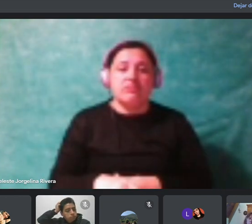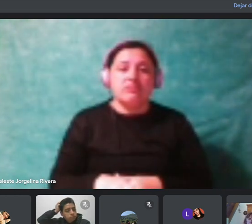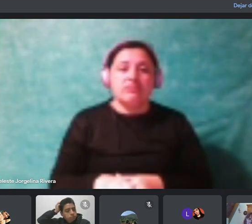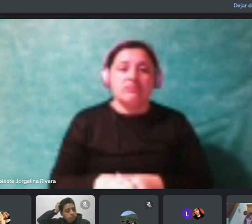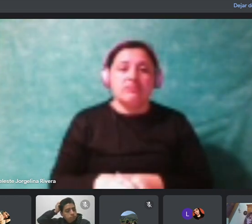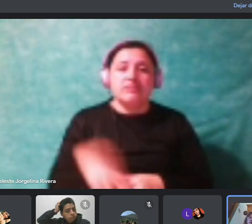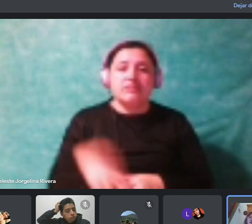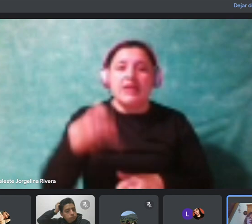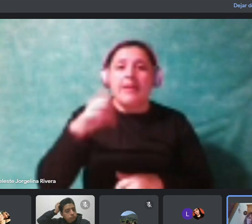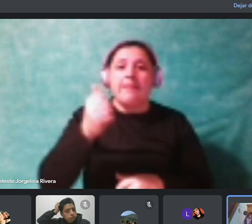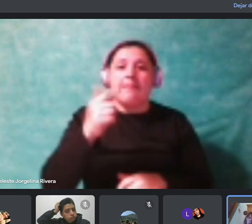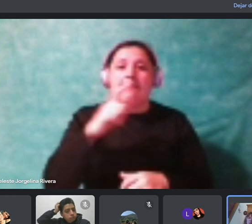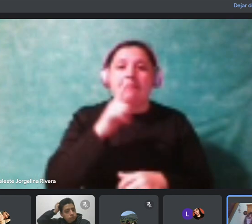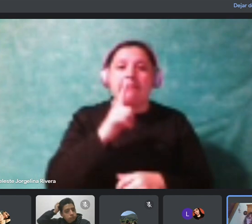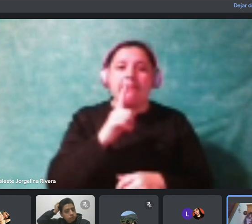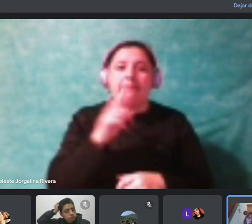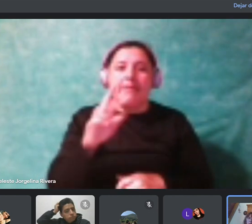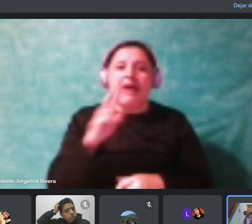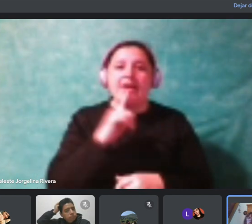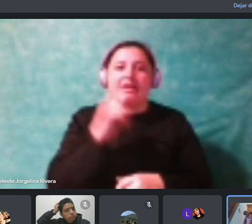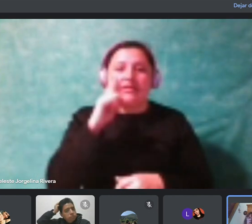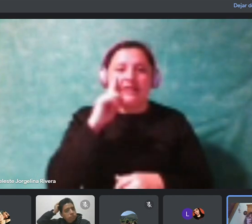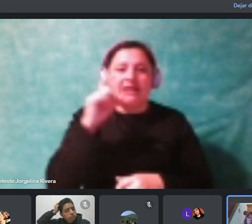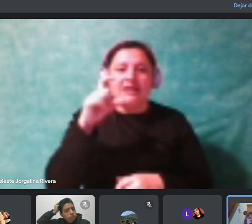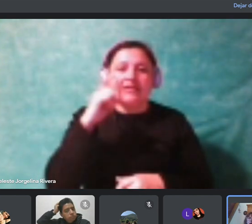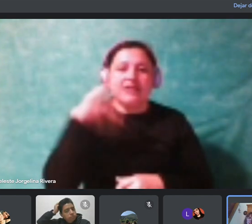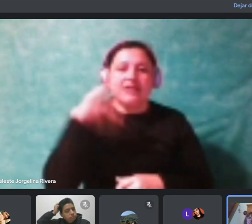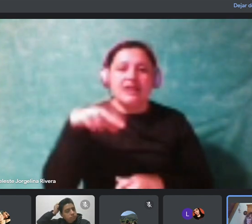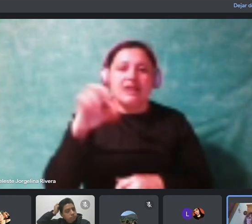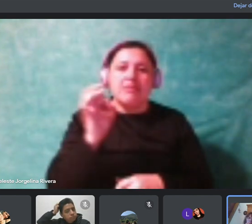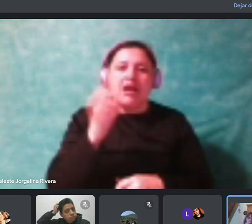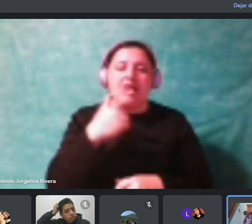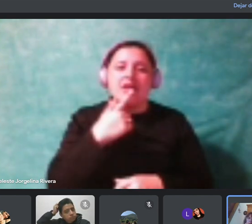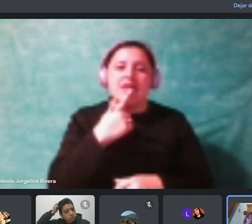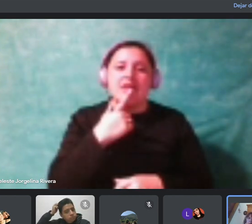Muy bien. Ahí lo cortamos. Y después.